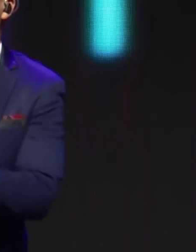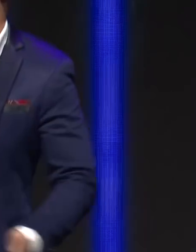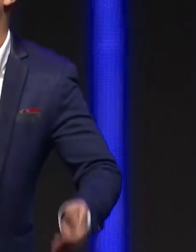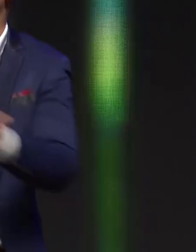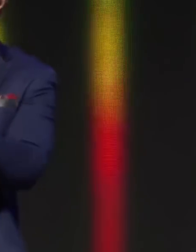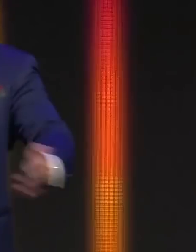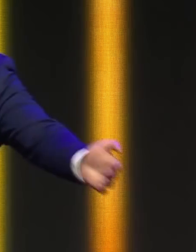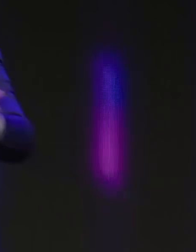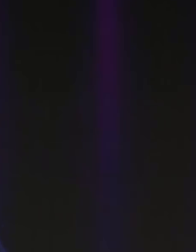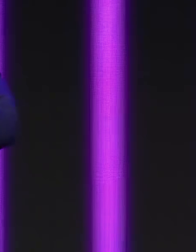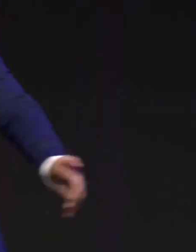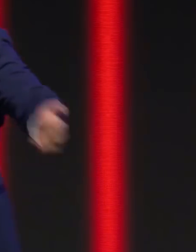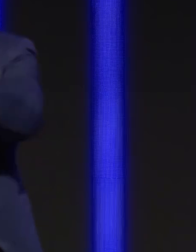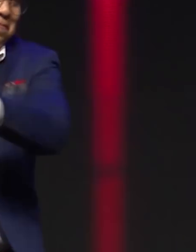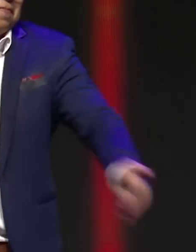Yeah.